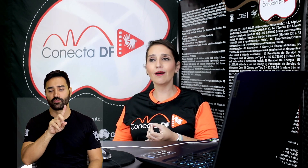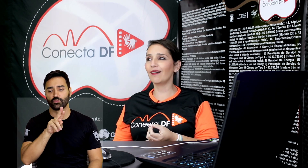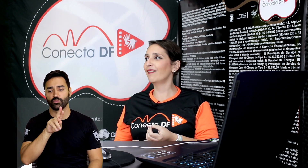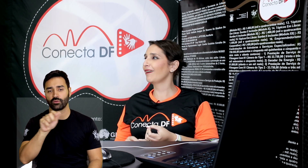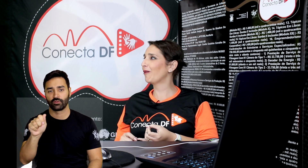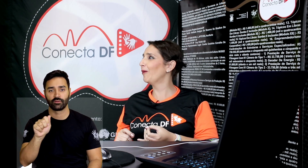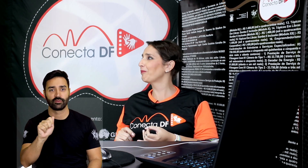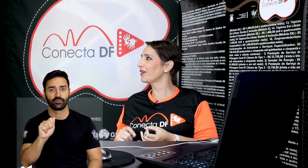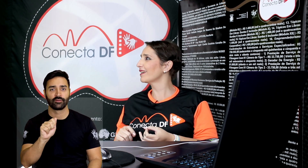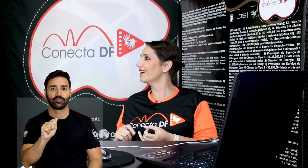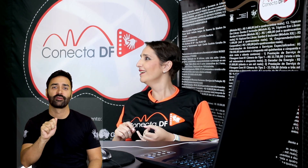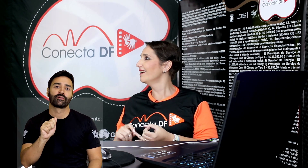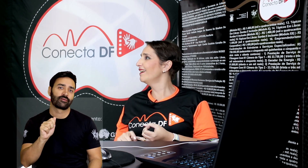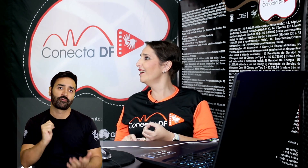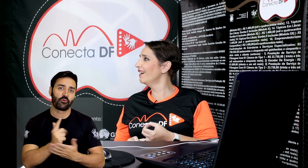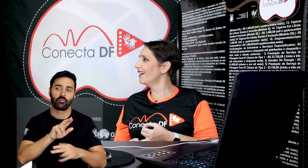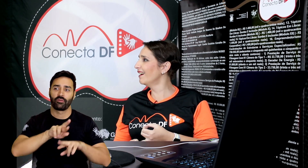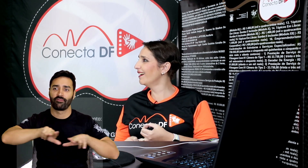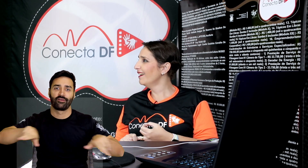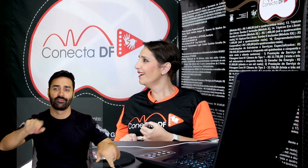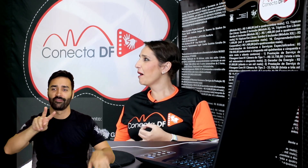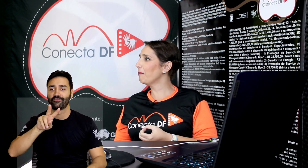chuchu, compra